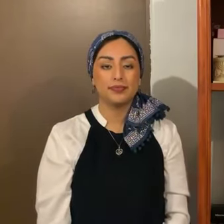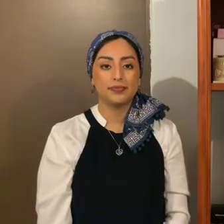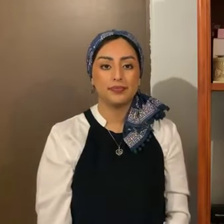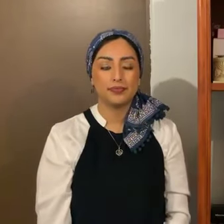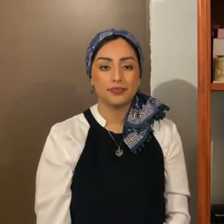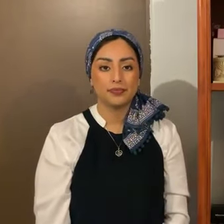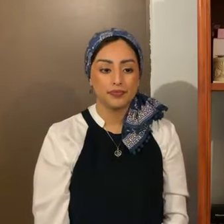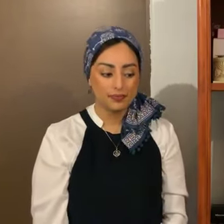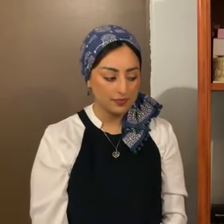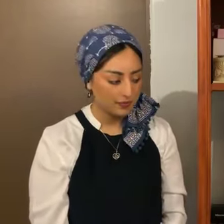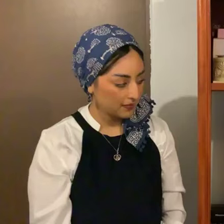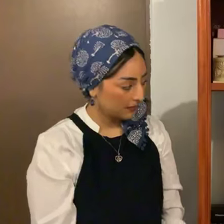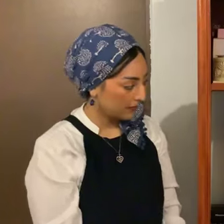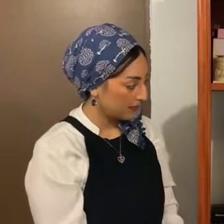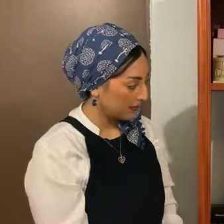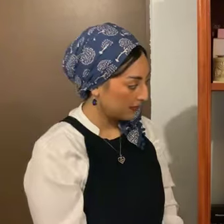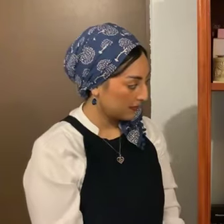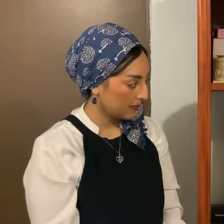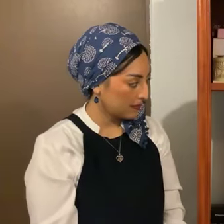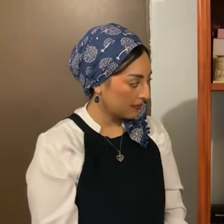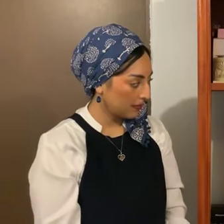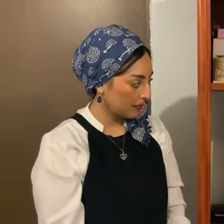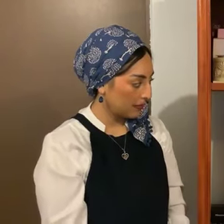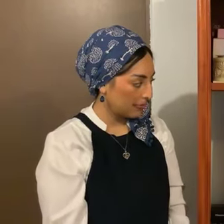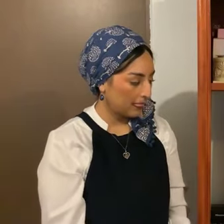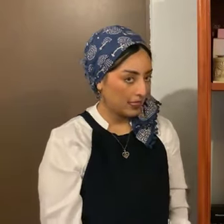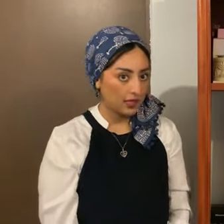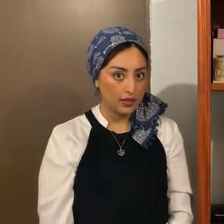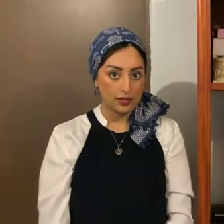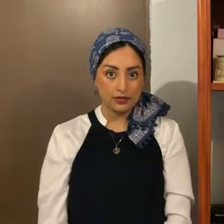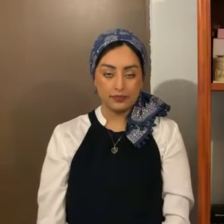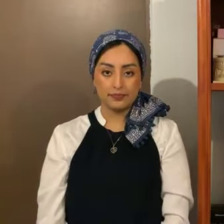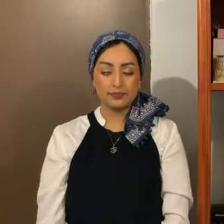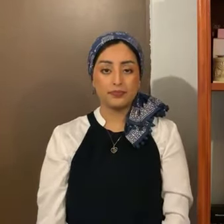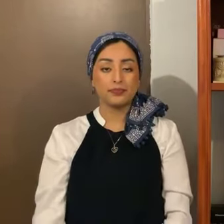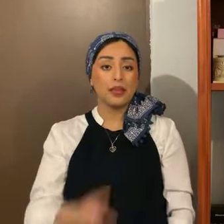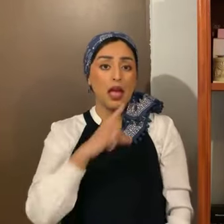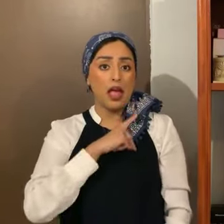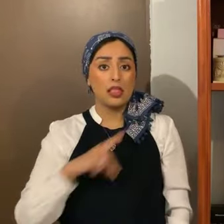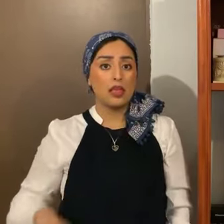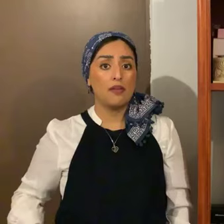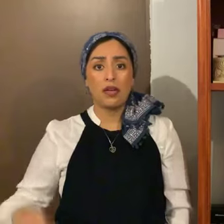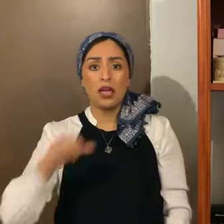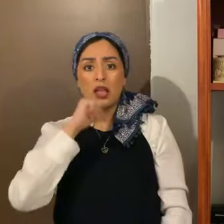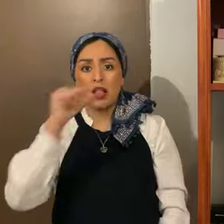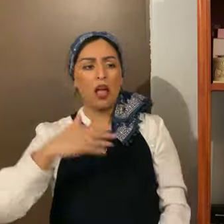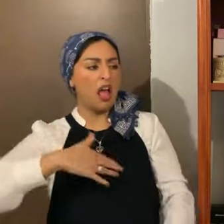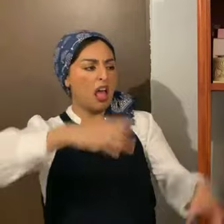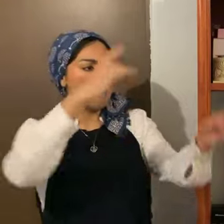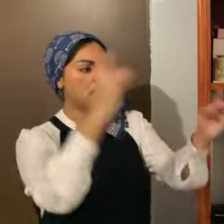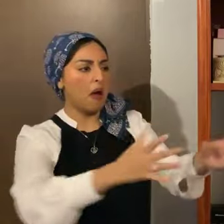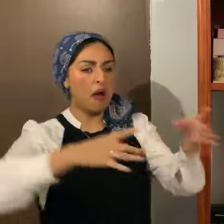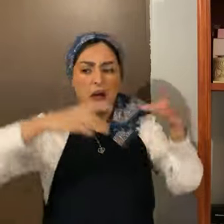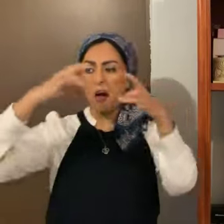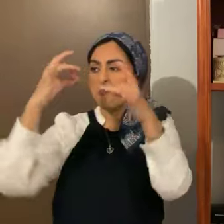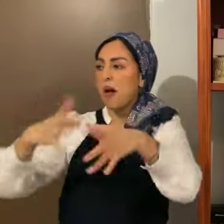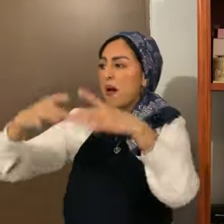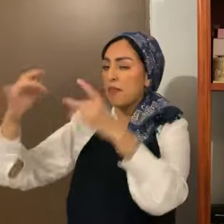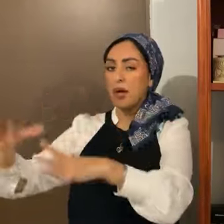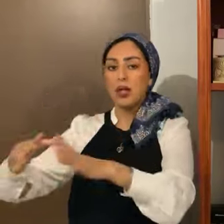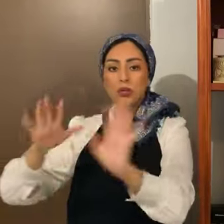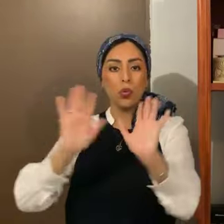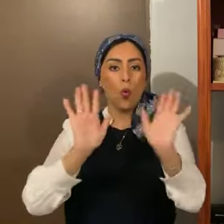borrar, ¿verdad? Entonces él no está actuando como un brujo que maldice a cualquiera. Recuerden que estos no